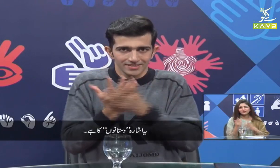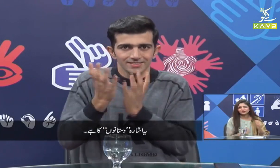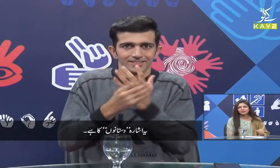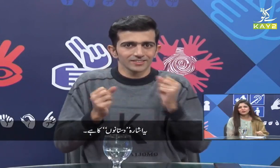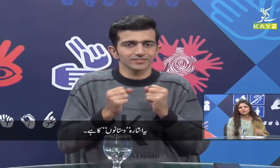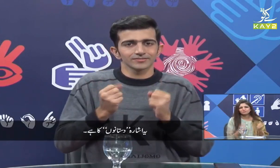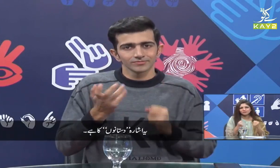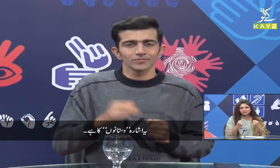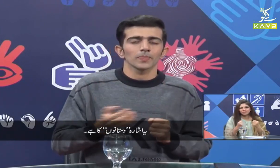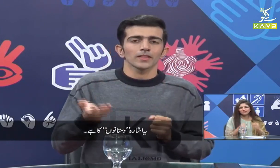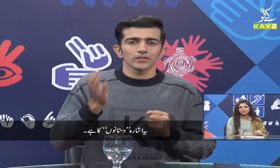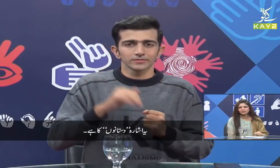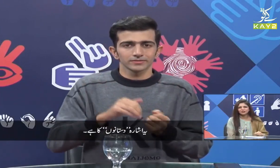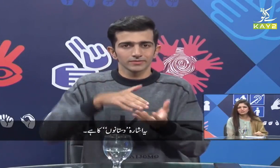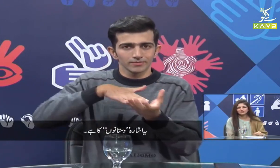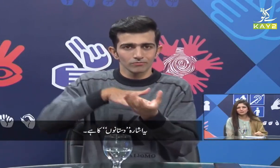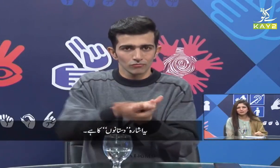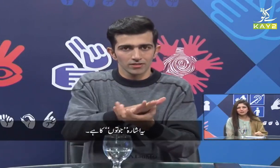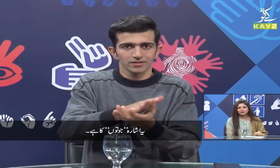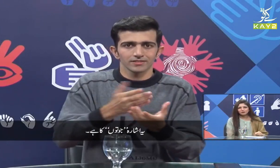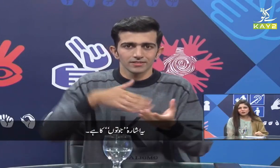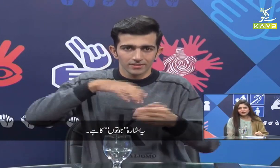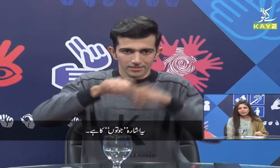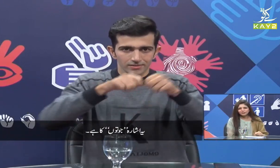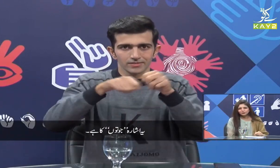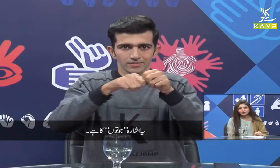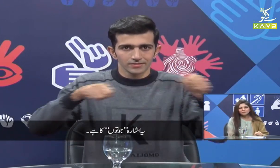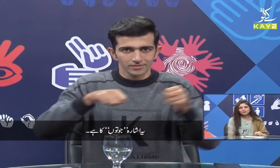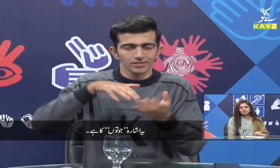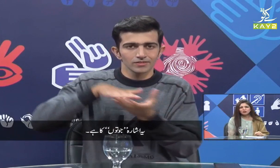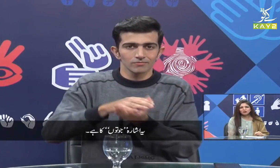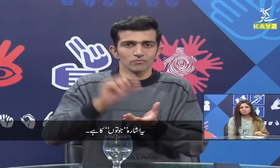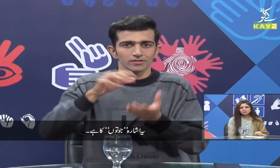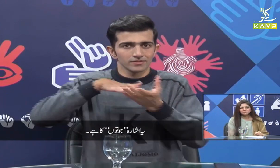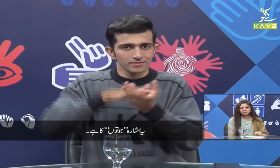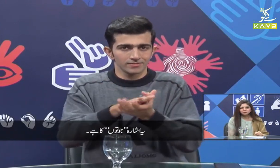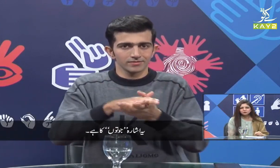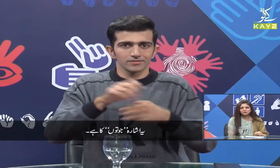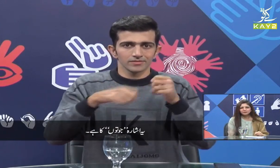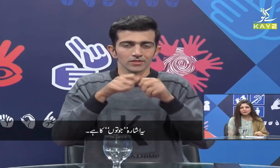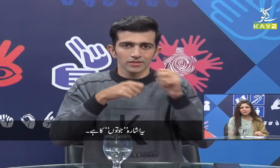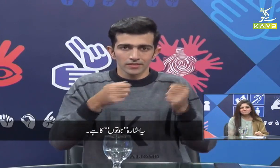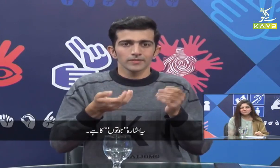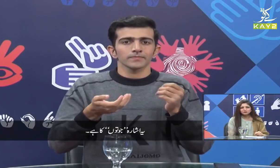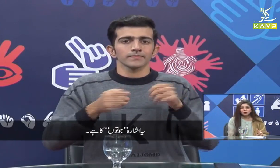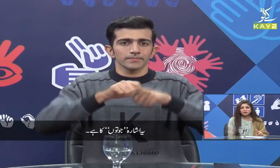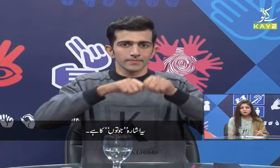पहनते हैं और जब सर्दी लग रही होती है काफ़ी ज़्यादा। ओके, ये शूज़, जो आप शूज़ पहनते हैं, जॉगर्स हो